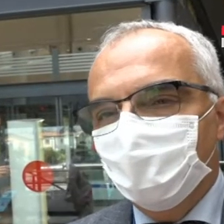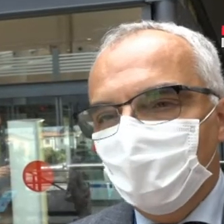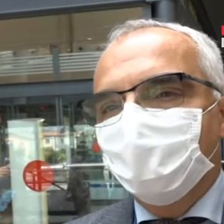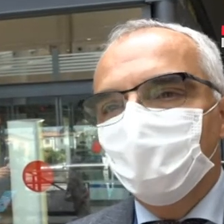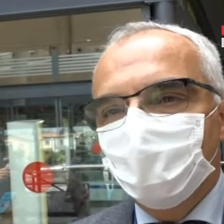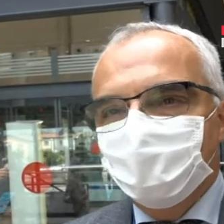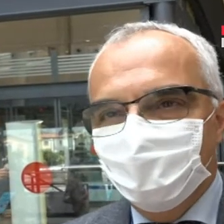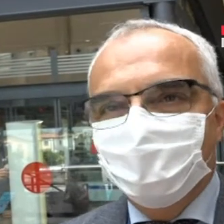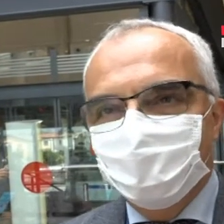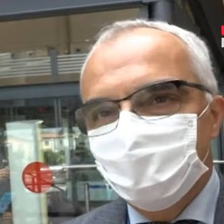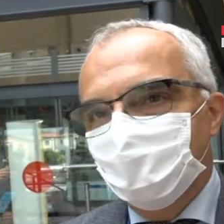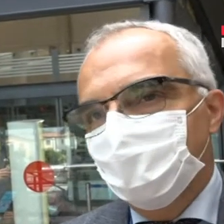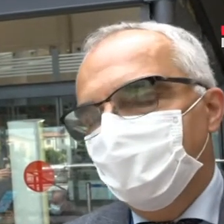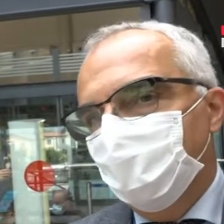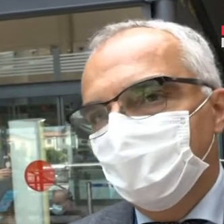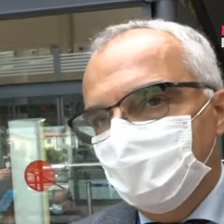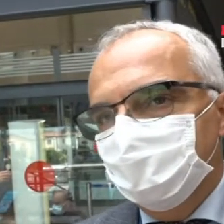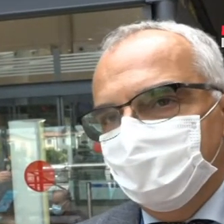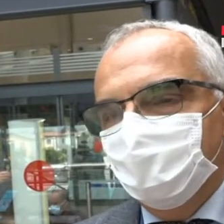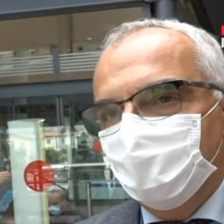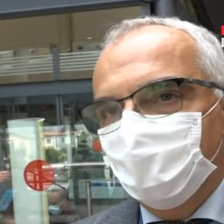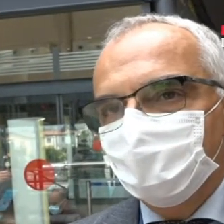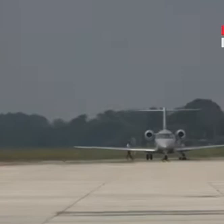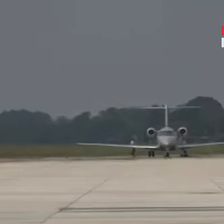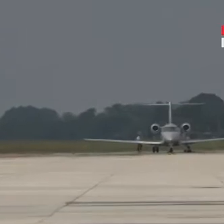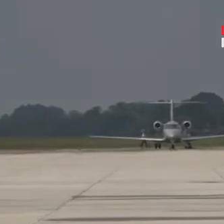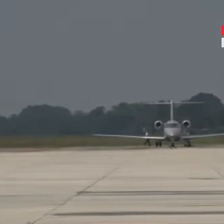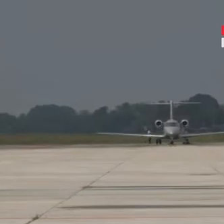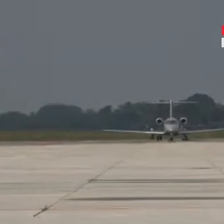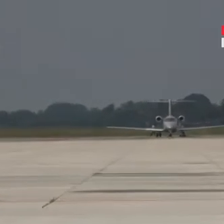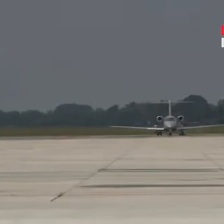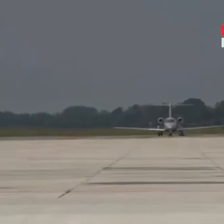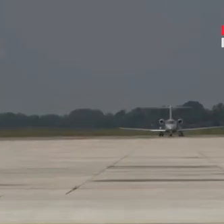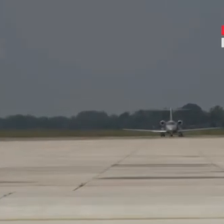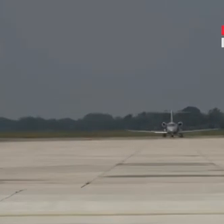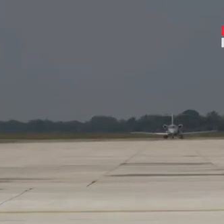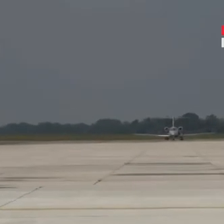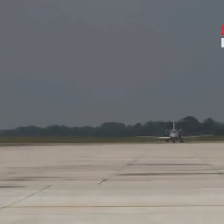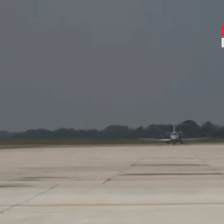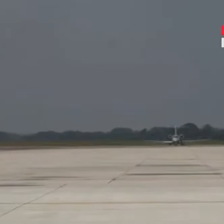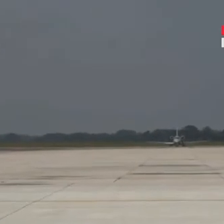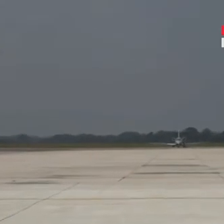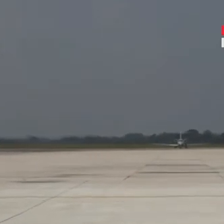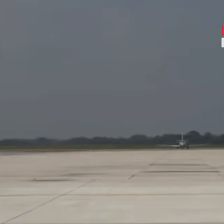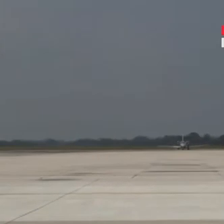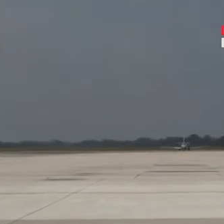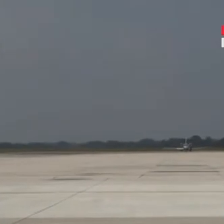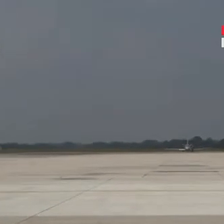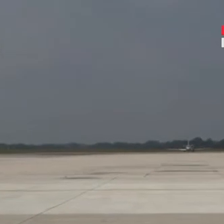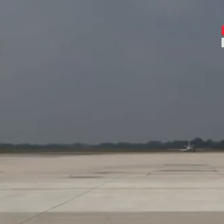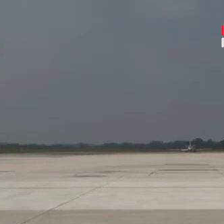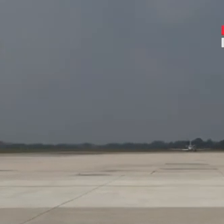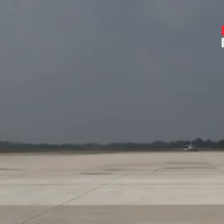che fanno hanno a che vedere diciamo con l'aeroporto, con l'attività dell'aeroporto. Ad oggi una pista utilizzata solo da voli privati e per qualche